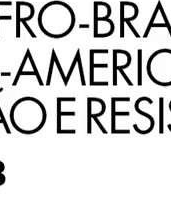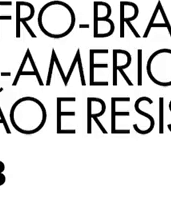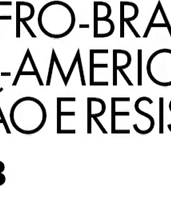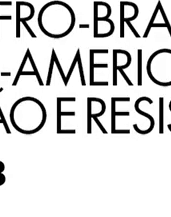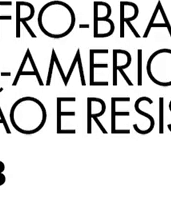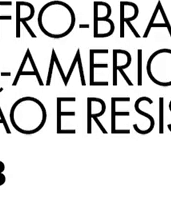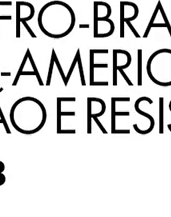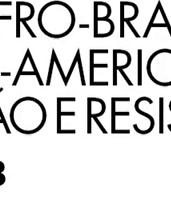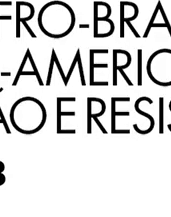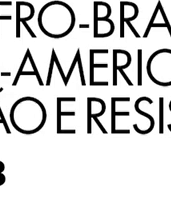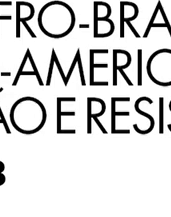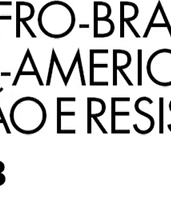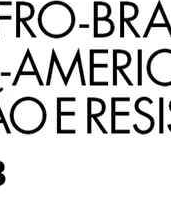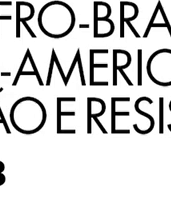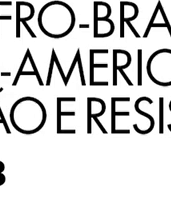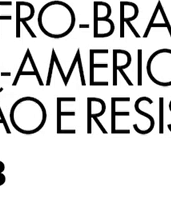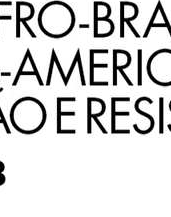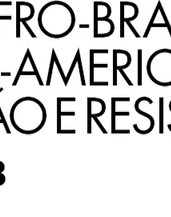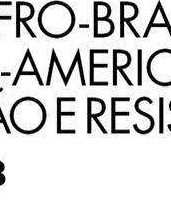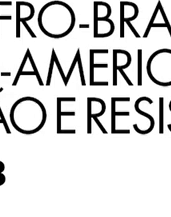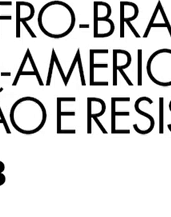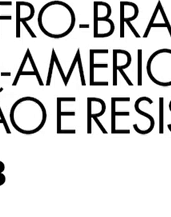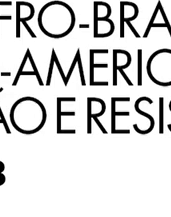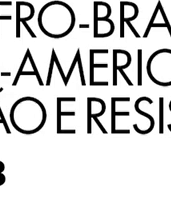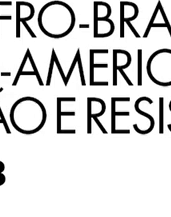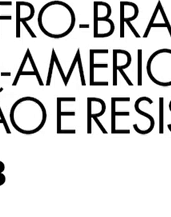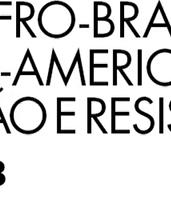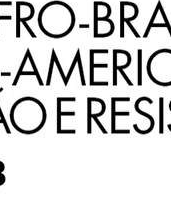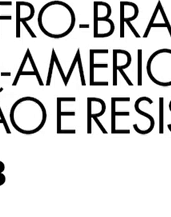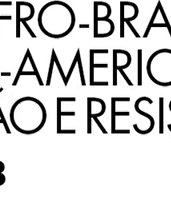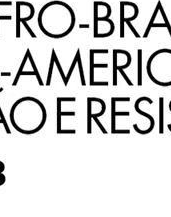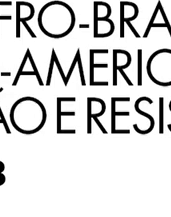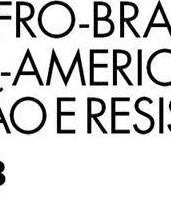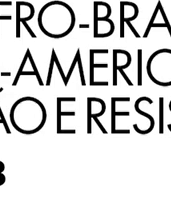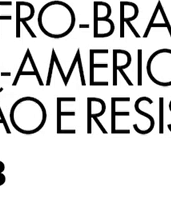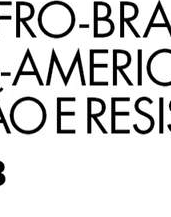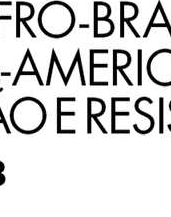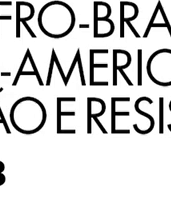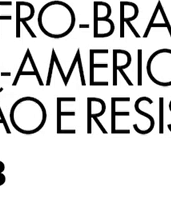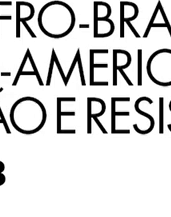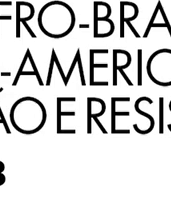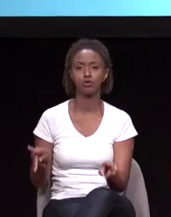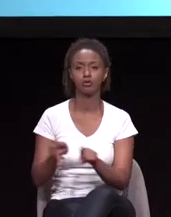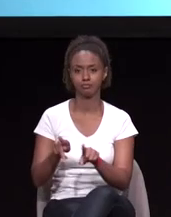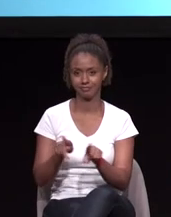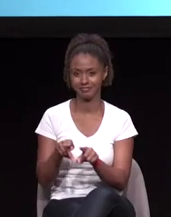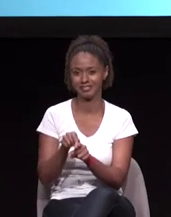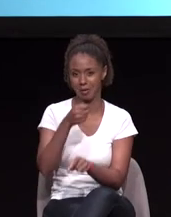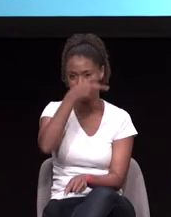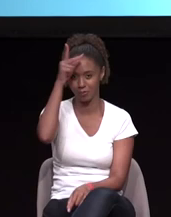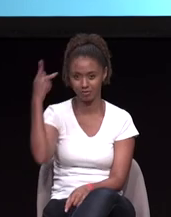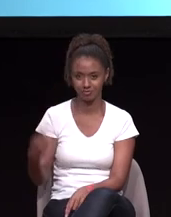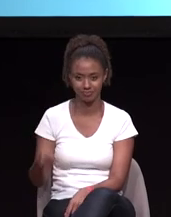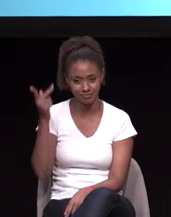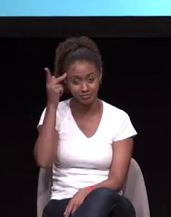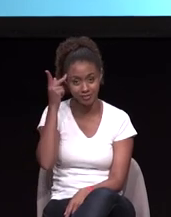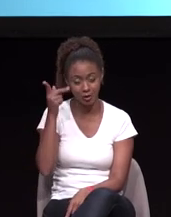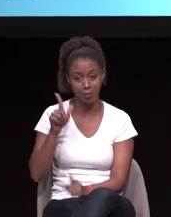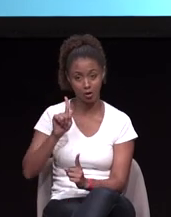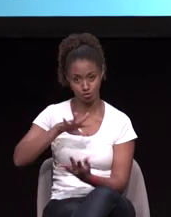bom dia o dia cara é meu nome é cássia eu sou professora da rede municipal também são paulo sou professora de